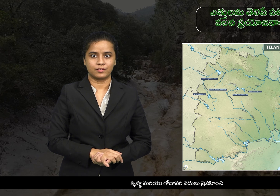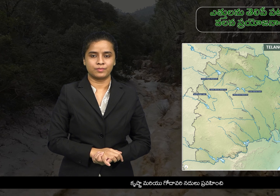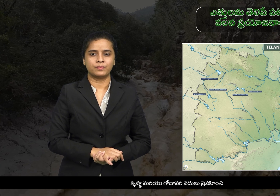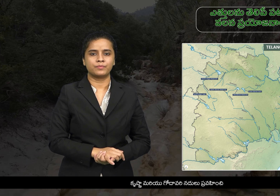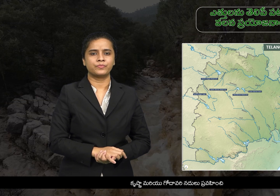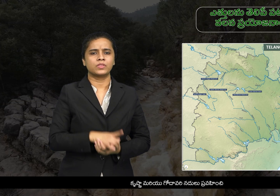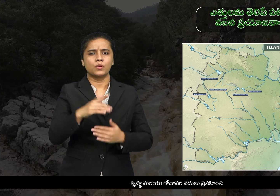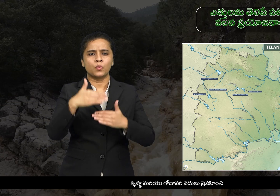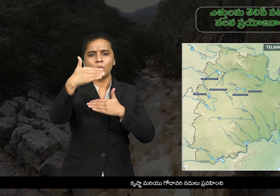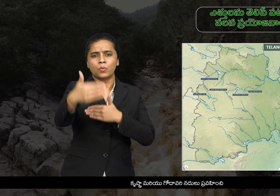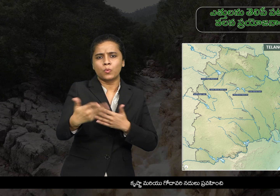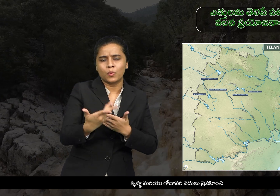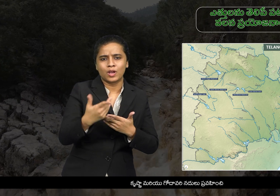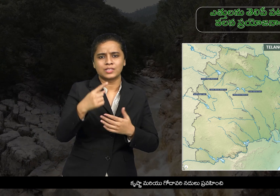కృష్ణా మరియు గోదావరి నదులు ప్రవహించి